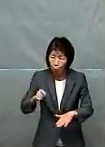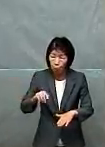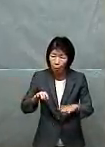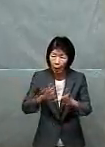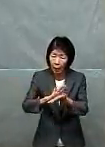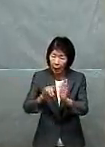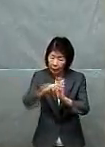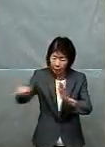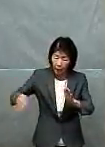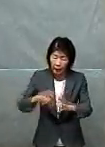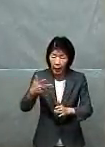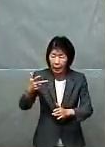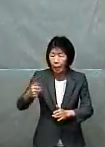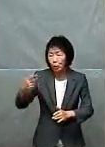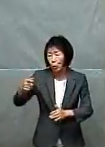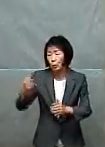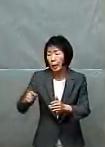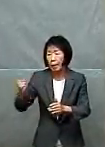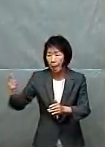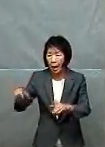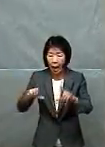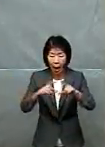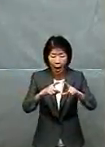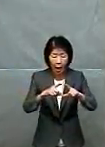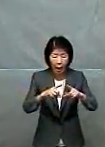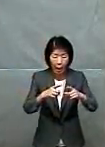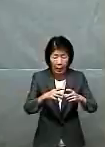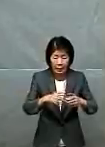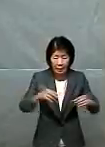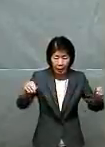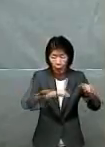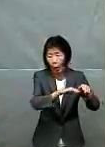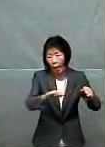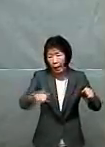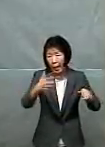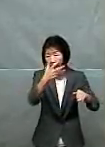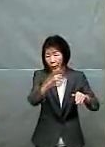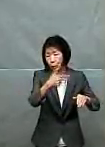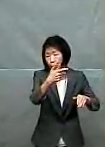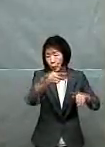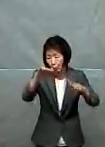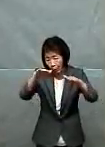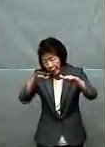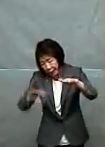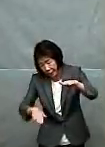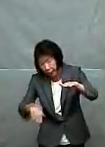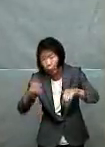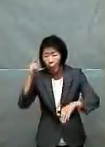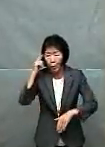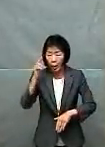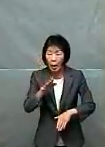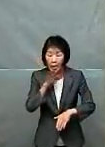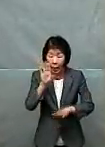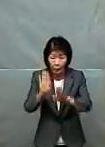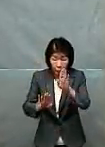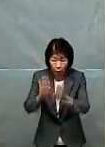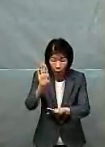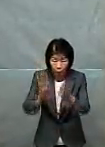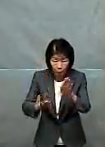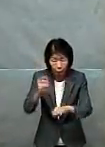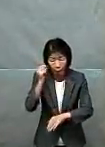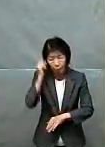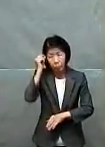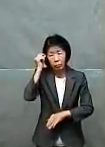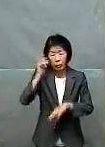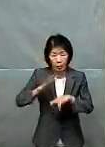うん、で、まあ、全国平均の 82% を下回っているという状況だと思うんですが、うん、現状についての認識